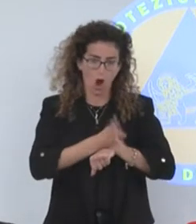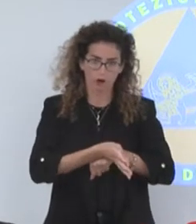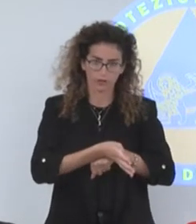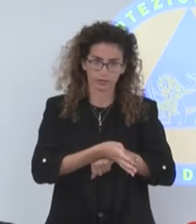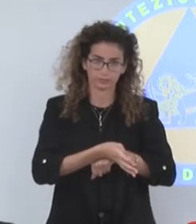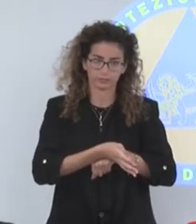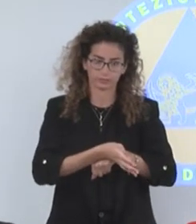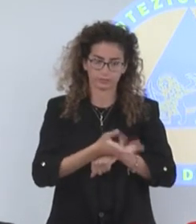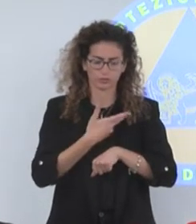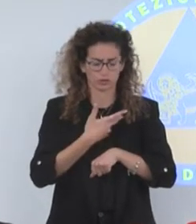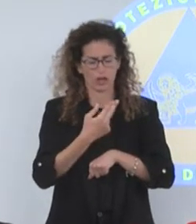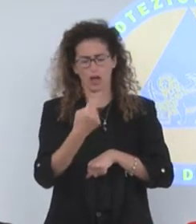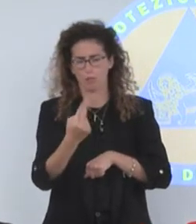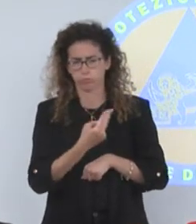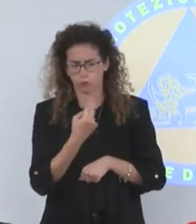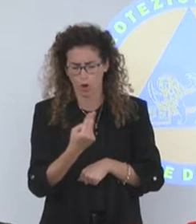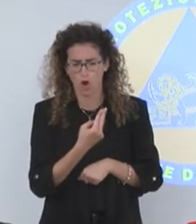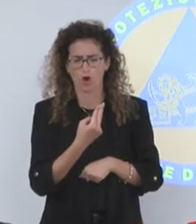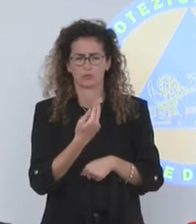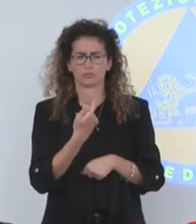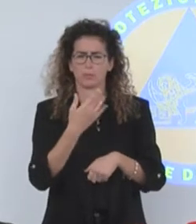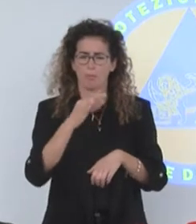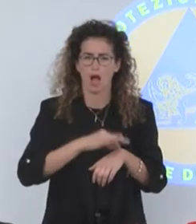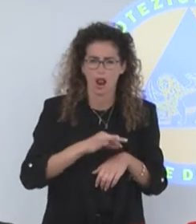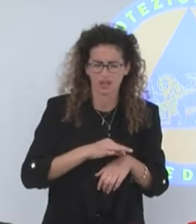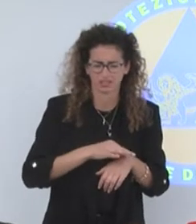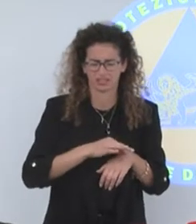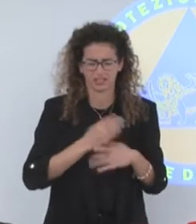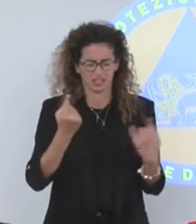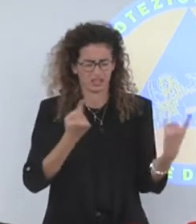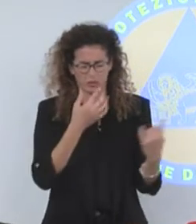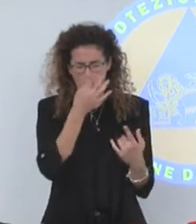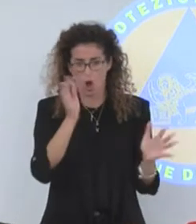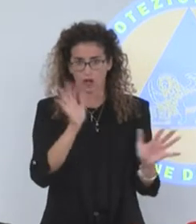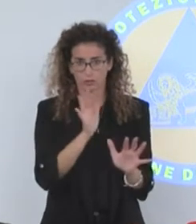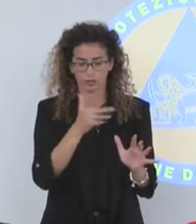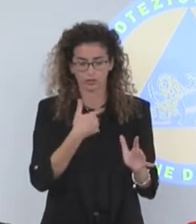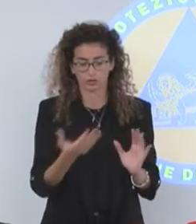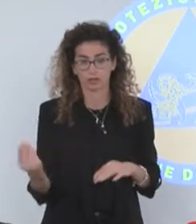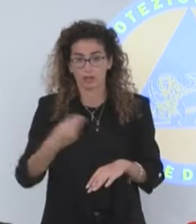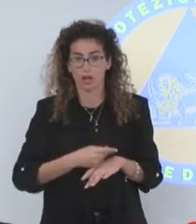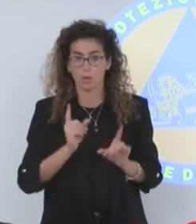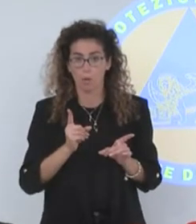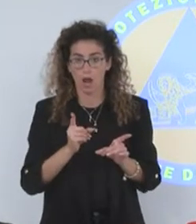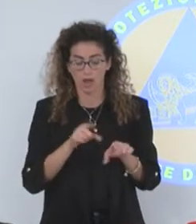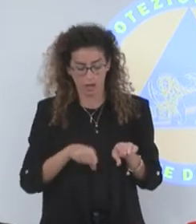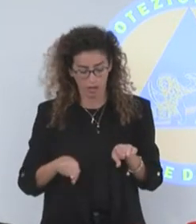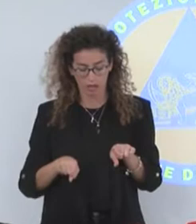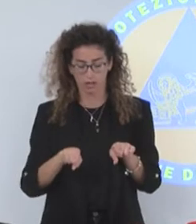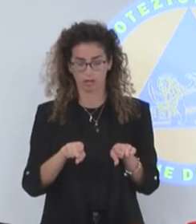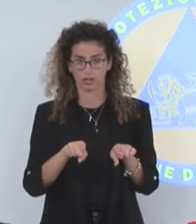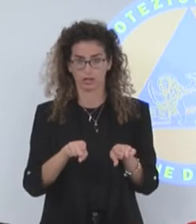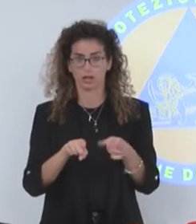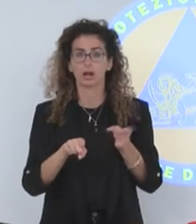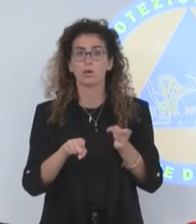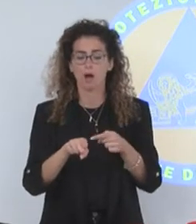delle morti della malattia della tragedia ci lascia uno strascico parallelo che